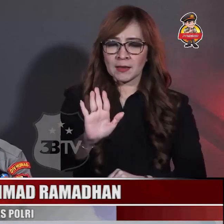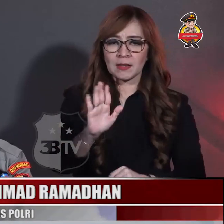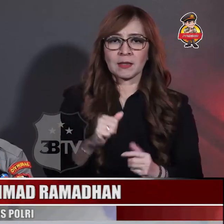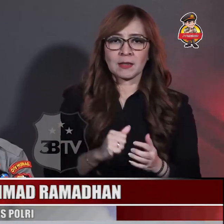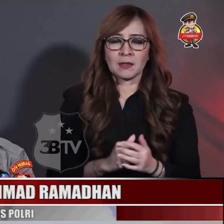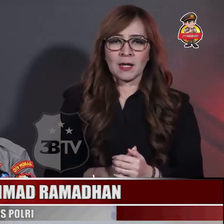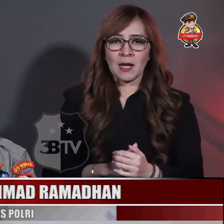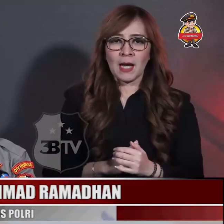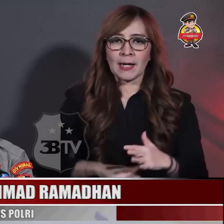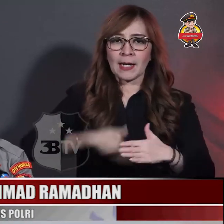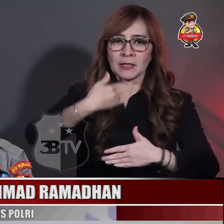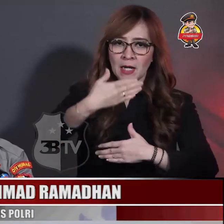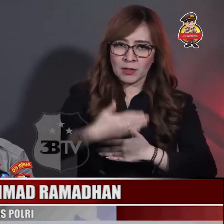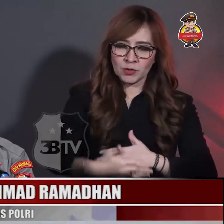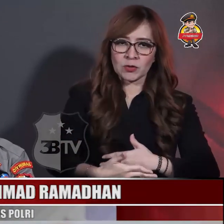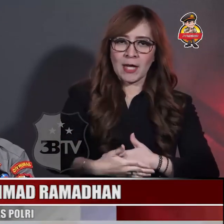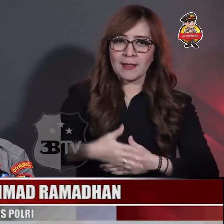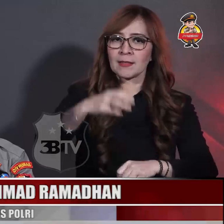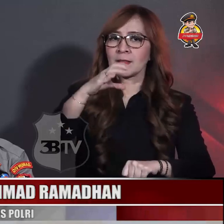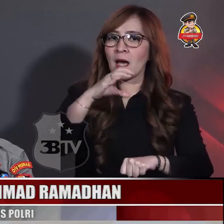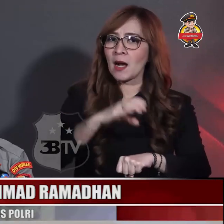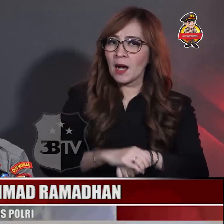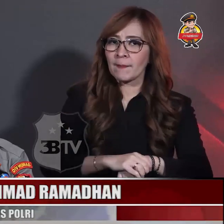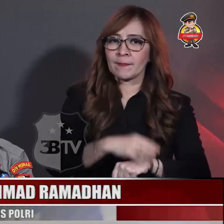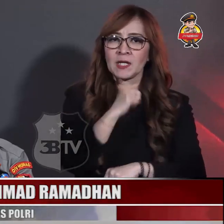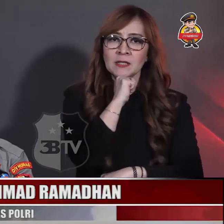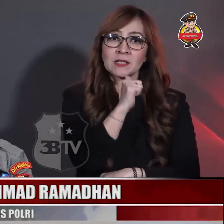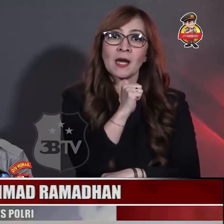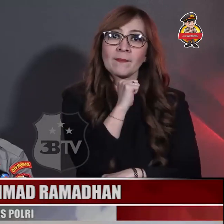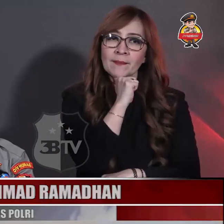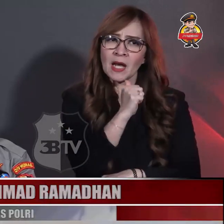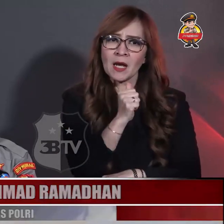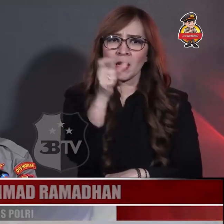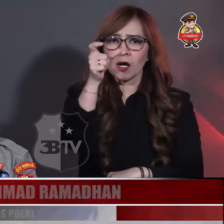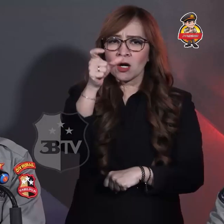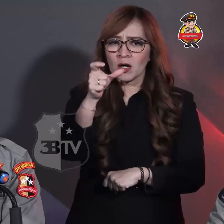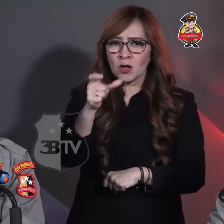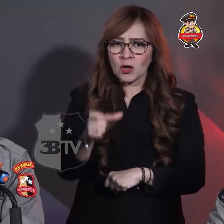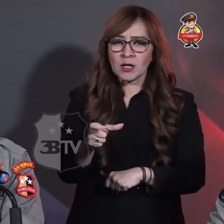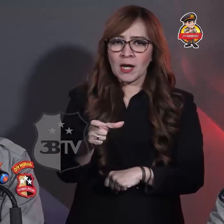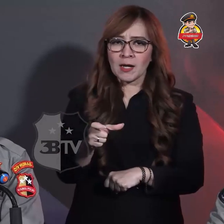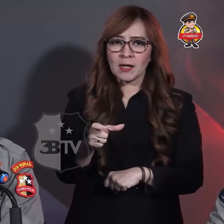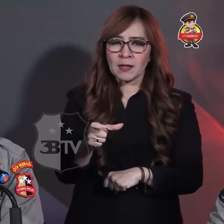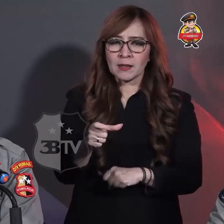menindaklanjuti mengamankan siapa yang memberangkatkan itu.